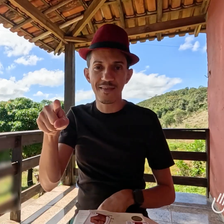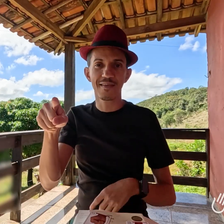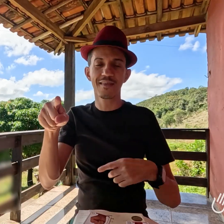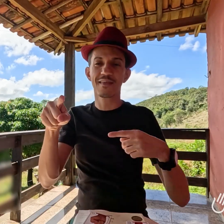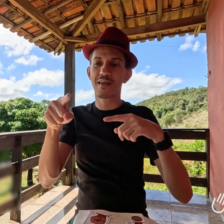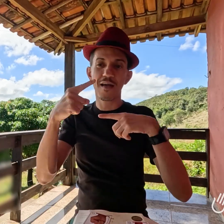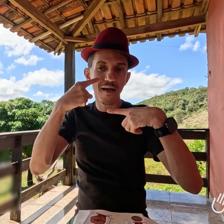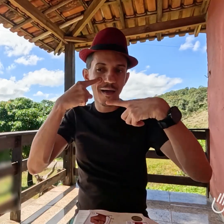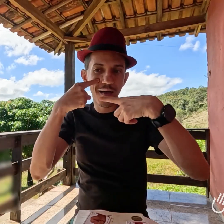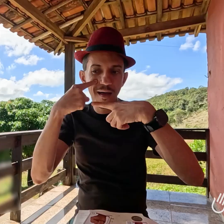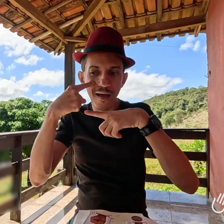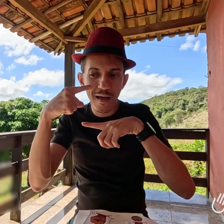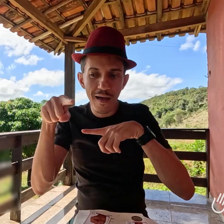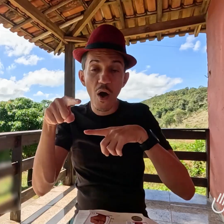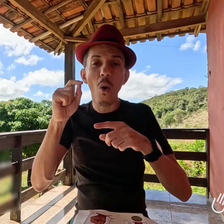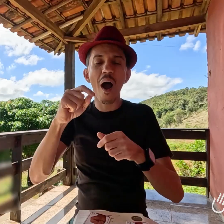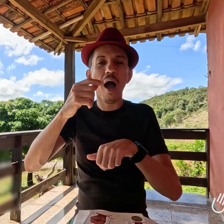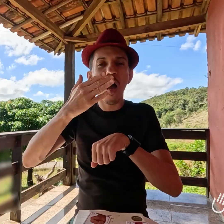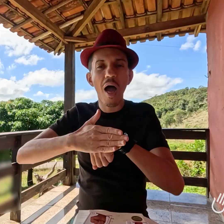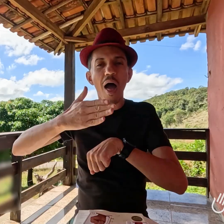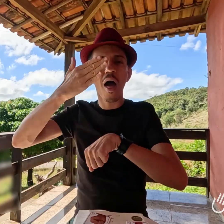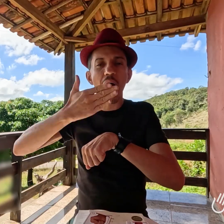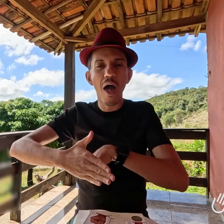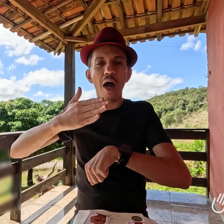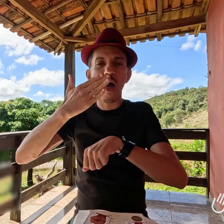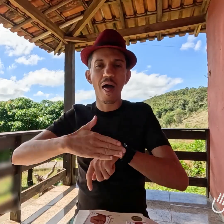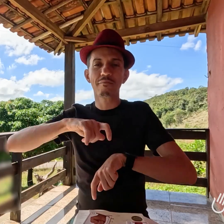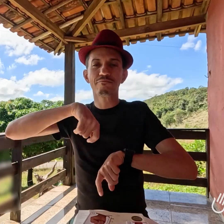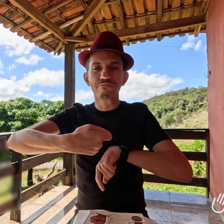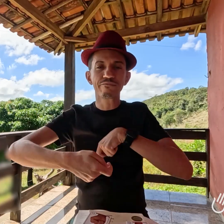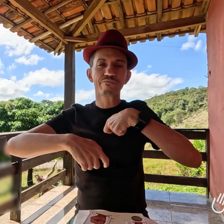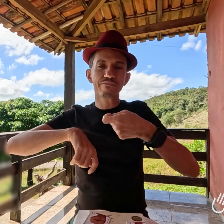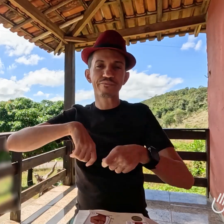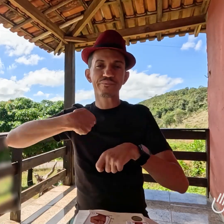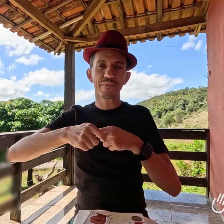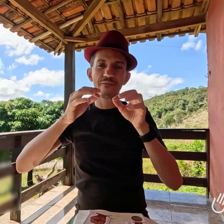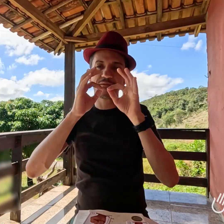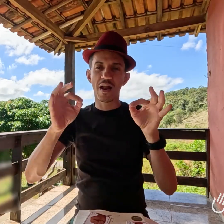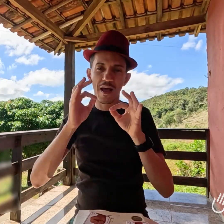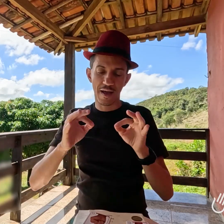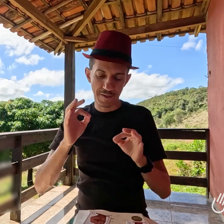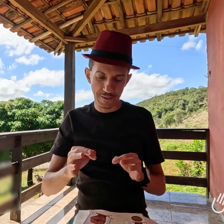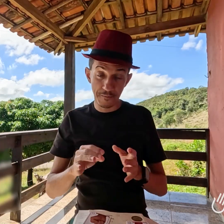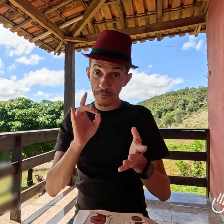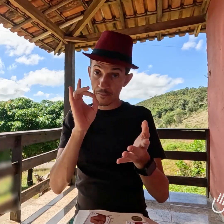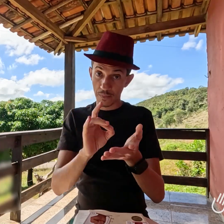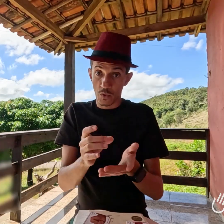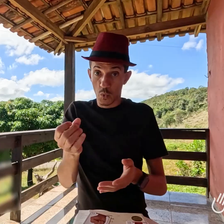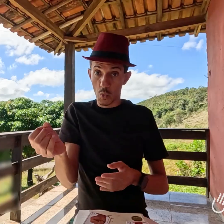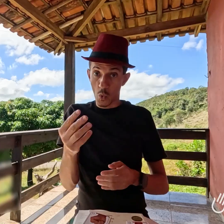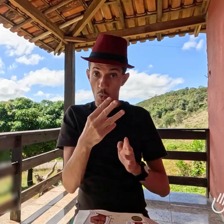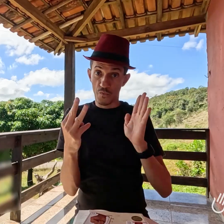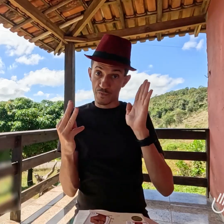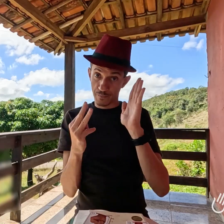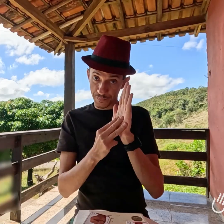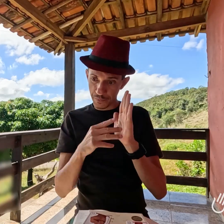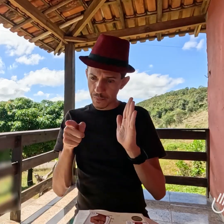ou colegas, ou mesmo brincando com amigos, praticarem os sinais, os movimentos, a escrita de sinais, escrita